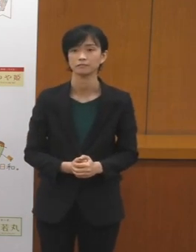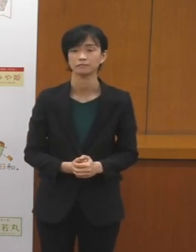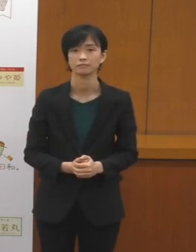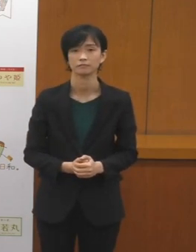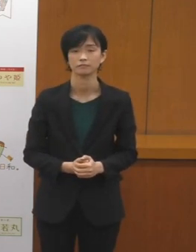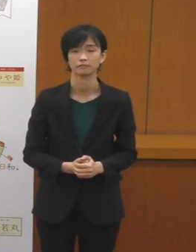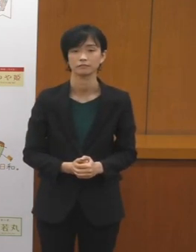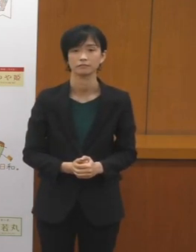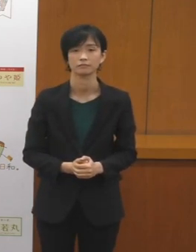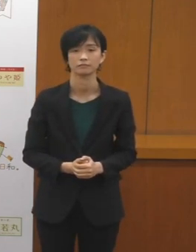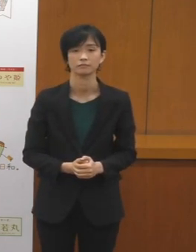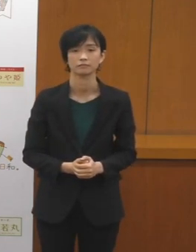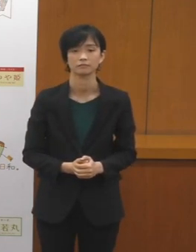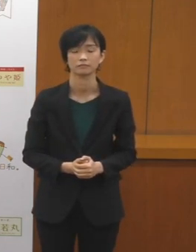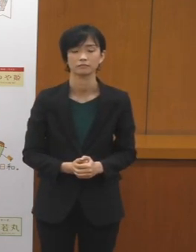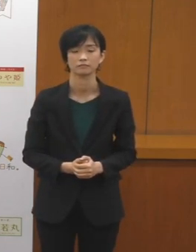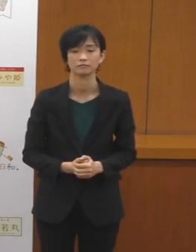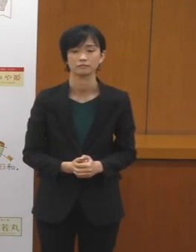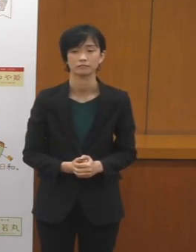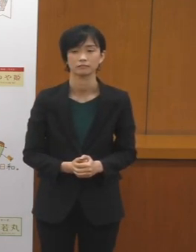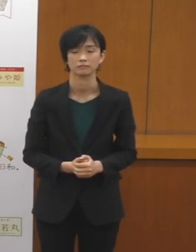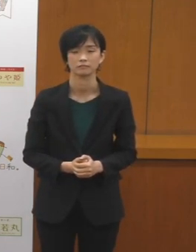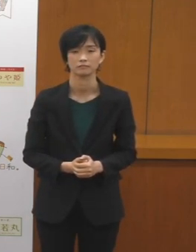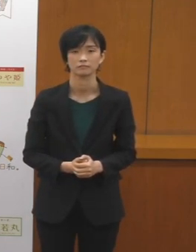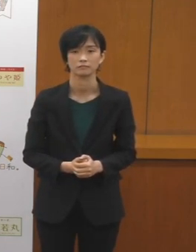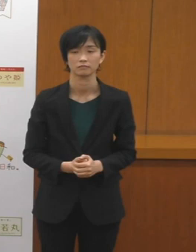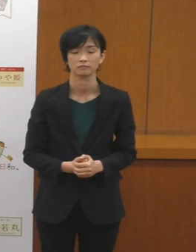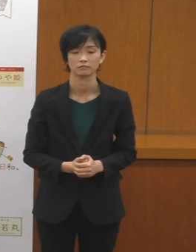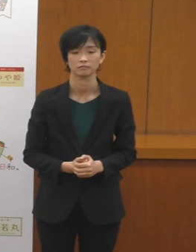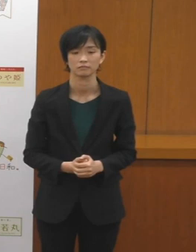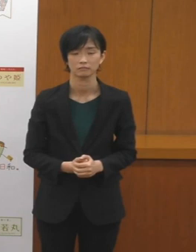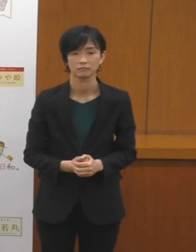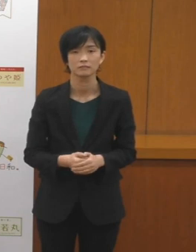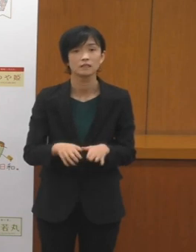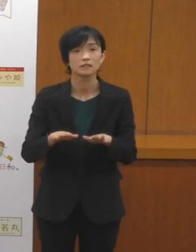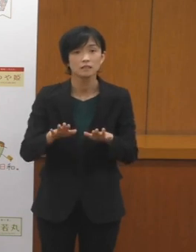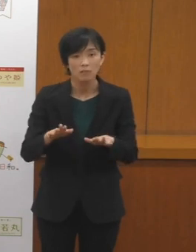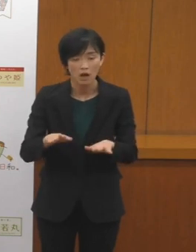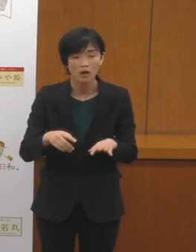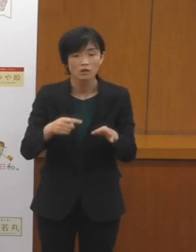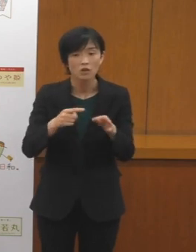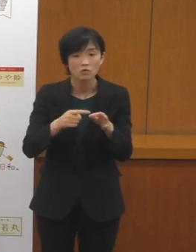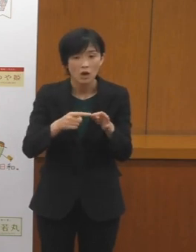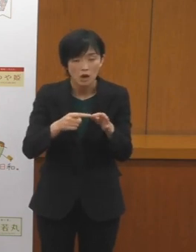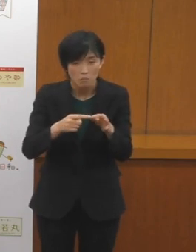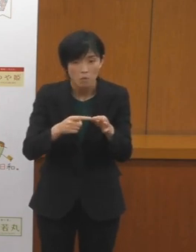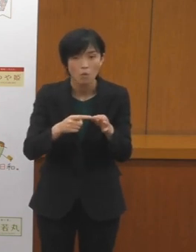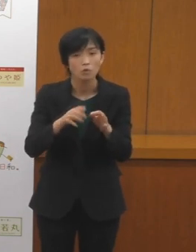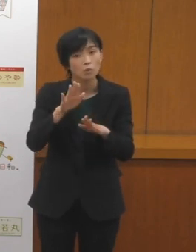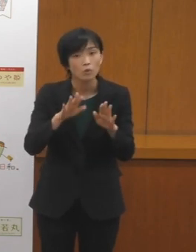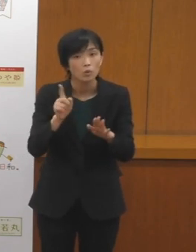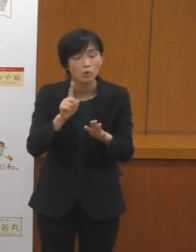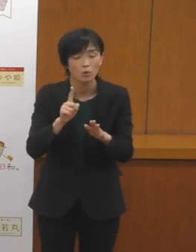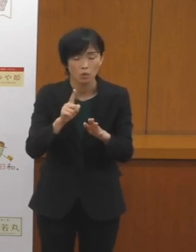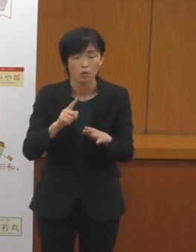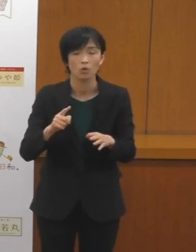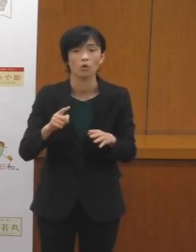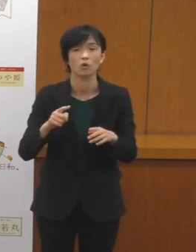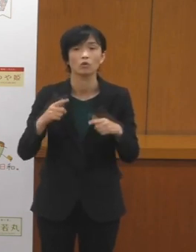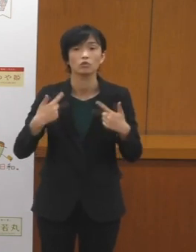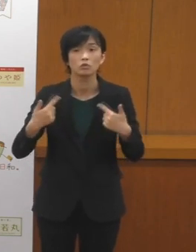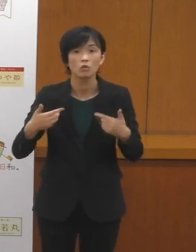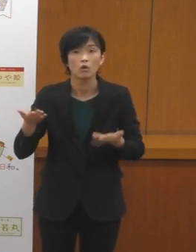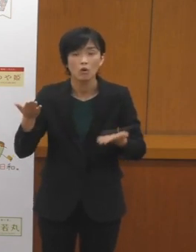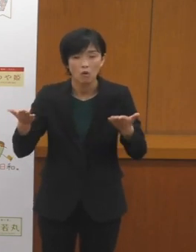では申し上げます今年の現在のさくらんぼの生育ですけれども平年より